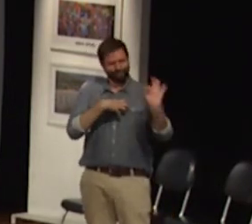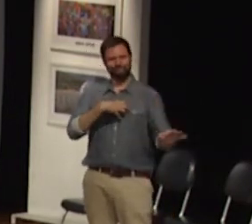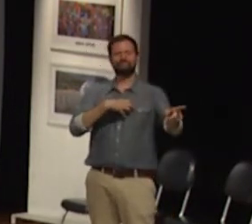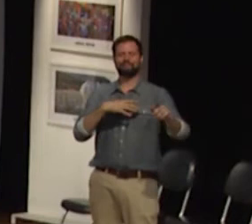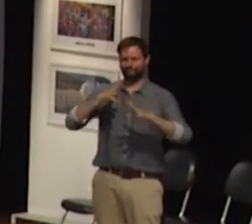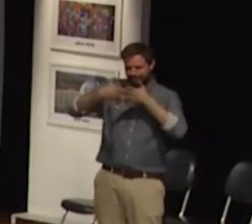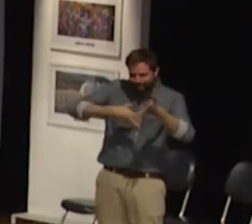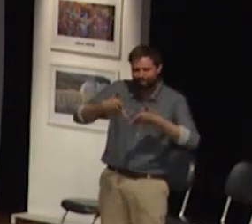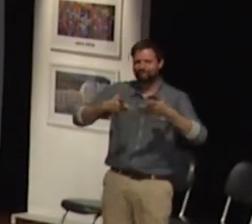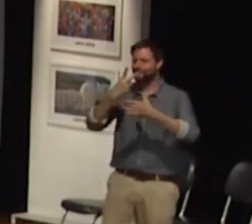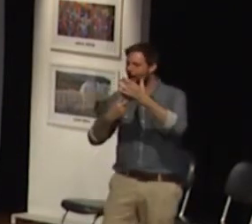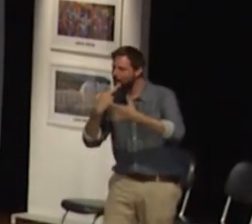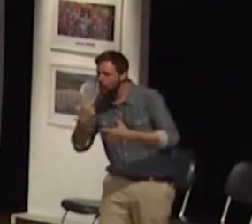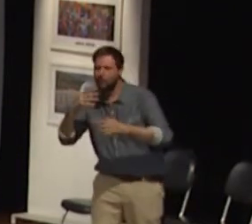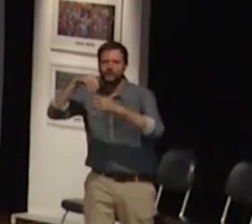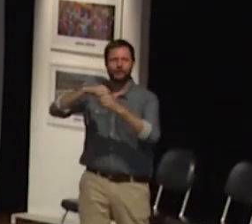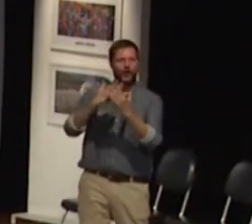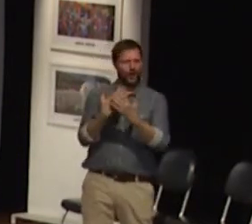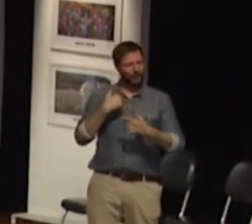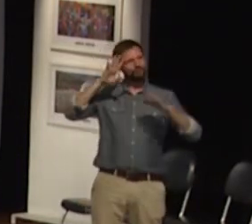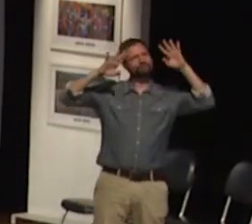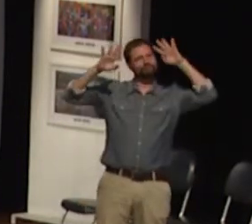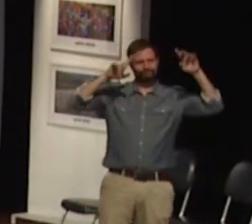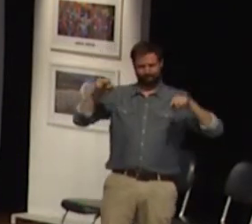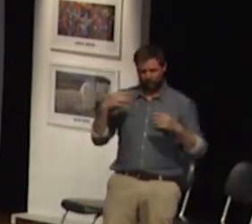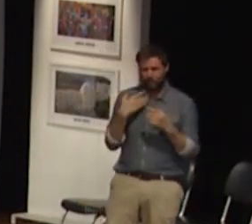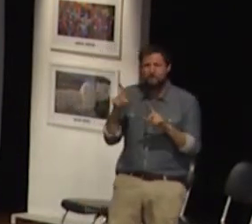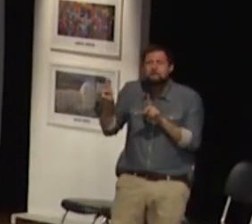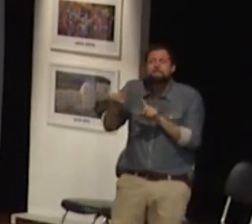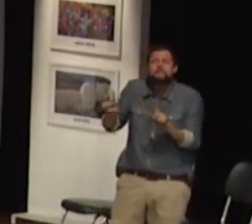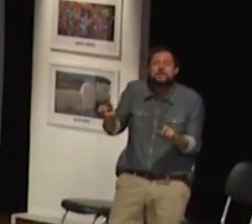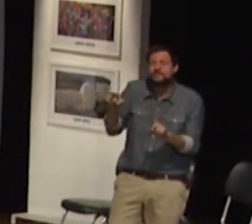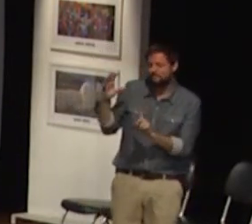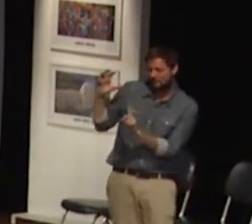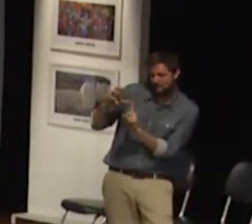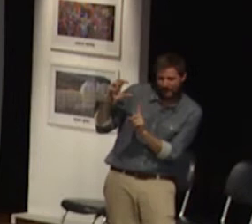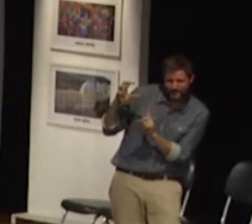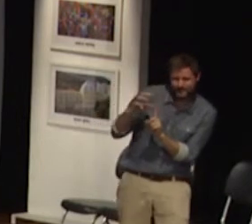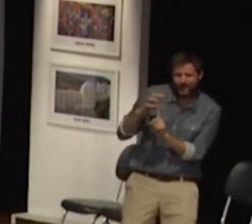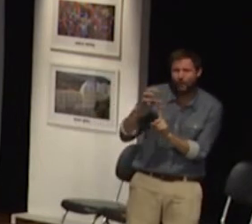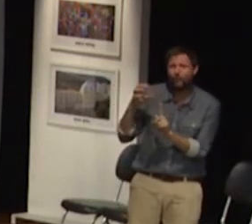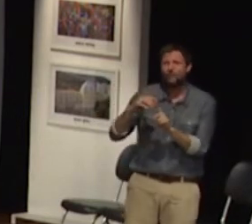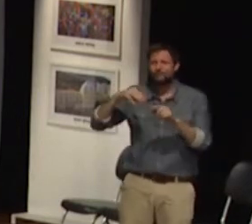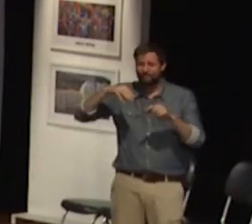língua de sinais e ela se sente bem. Então, ela é bilíngue, então ela trabalha numa escola bilíngue. Então, essa